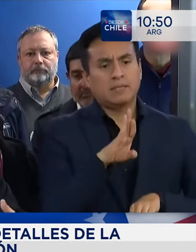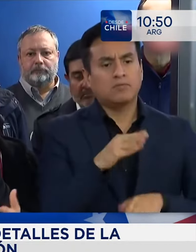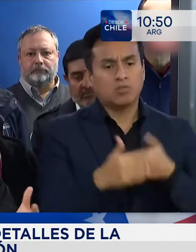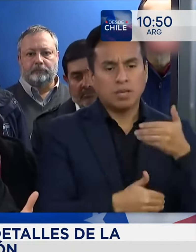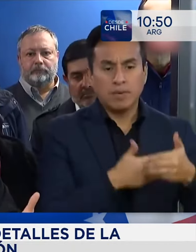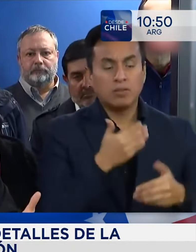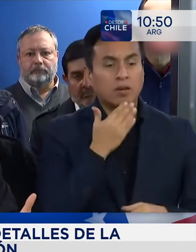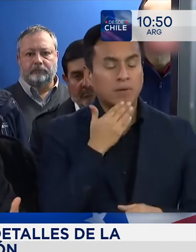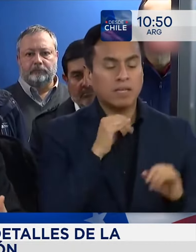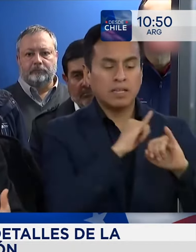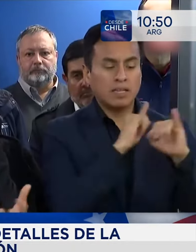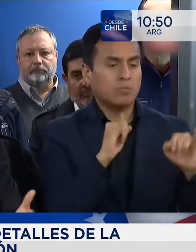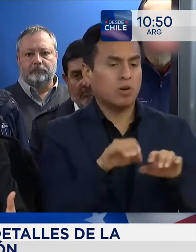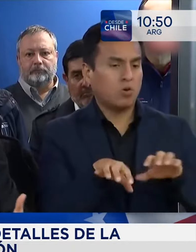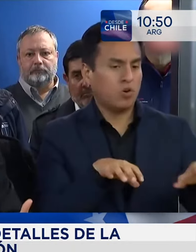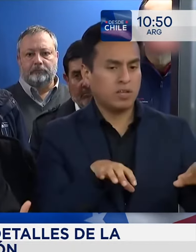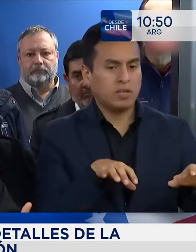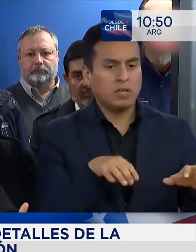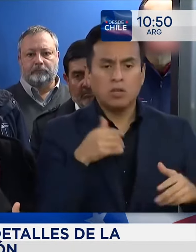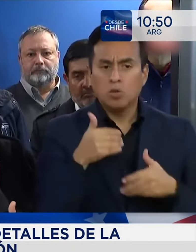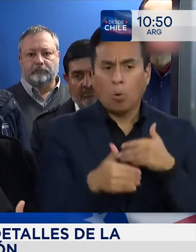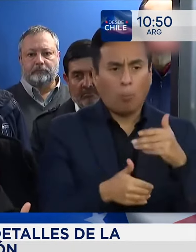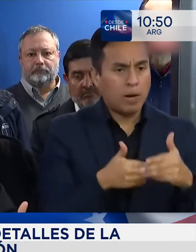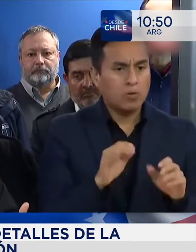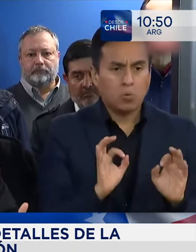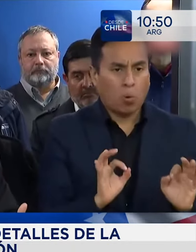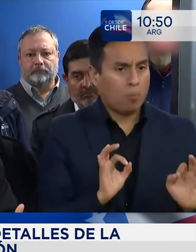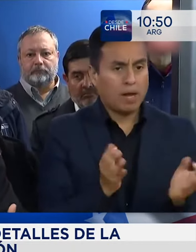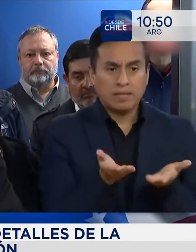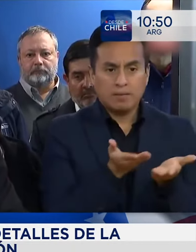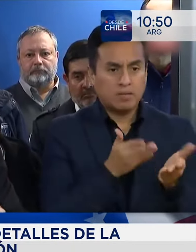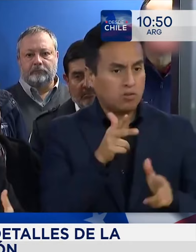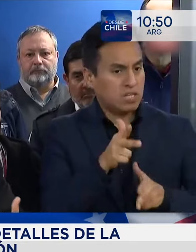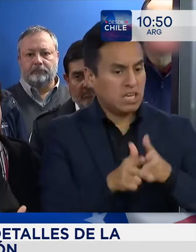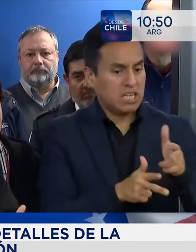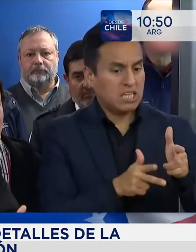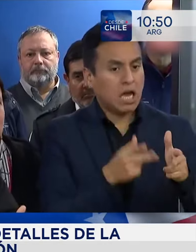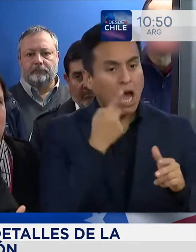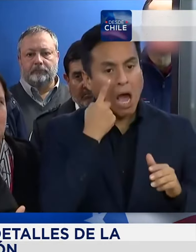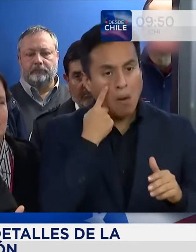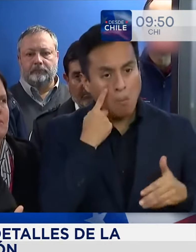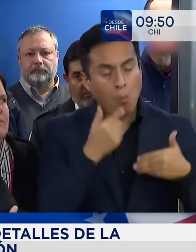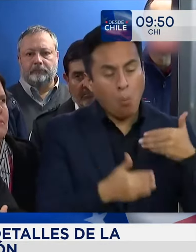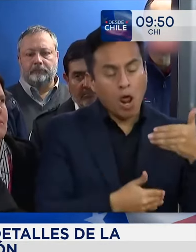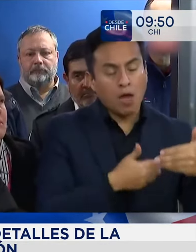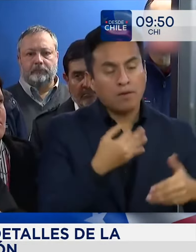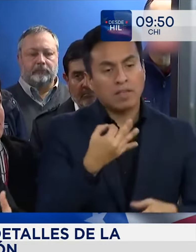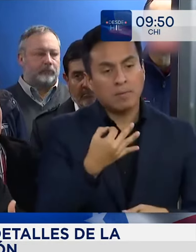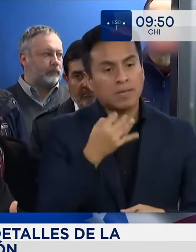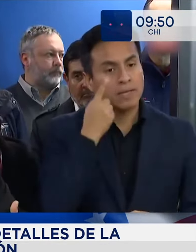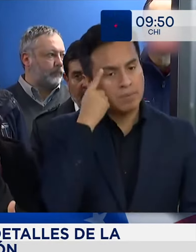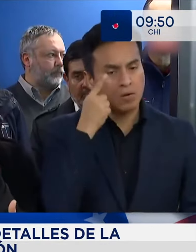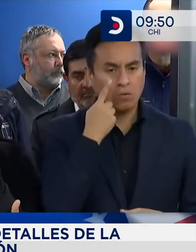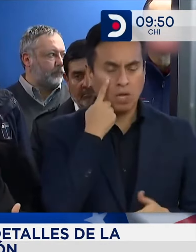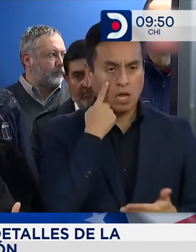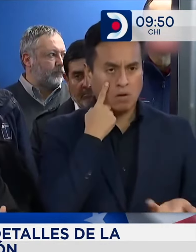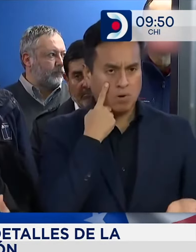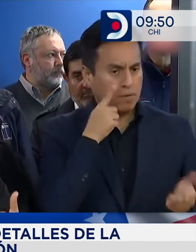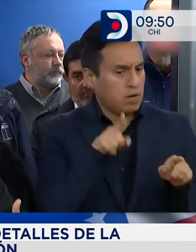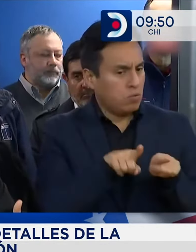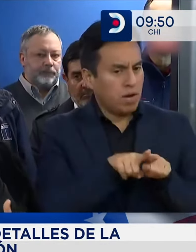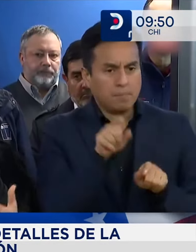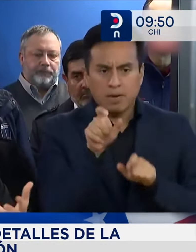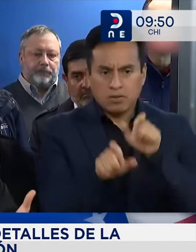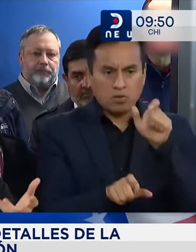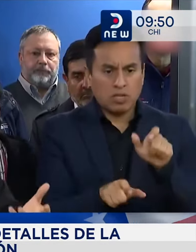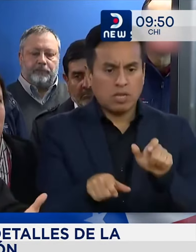funcionamiento incluso de este tipo de cosas que no era una operación normal del servicio de trenes era una prueba efectivamente pero en una prueba igual hay